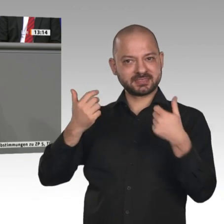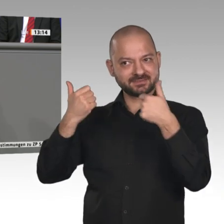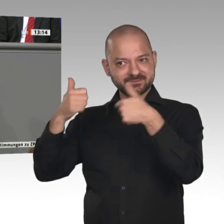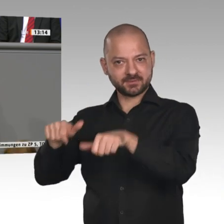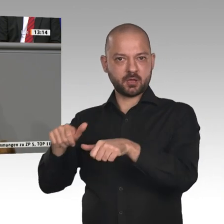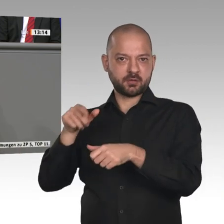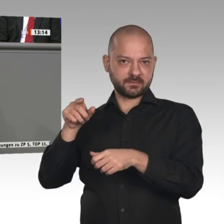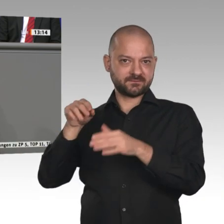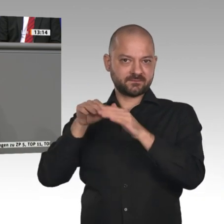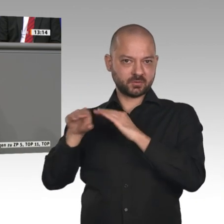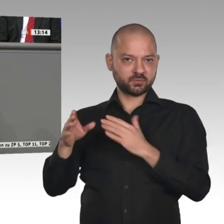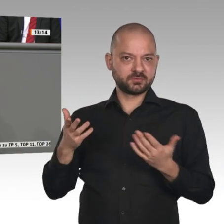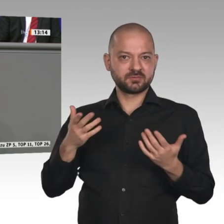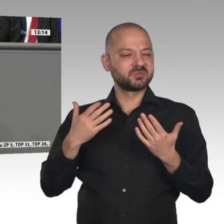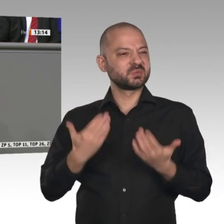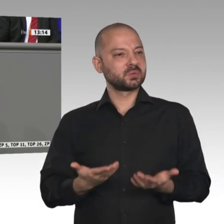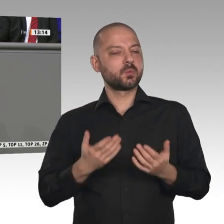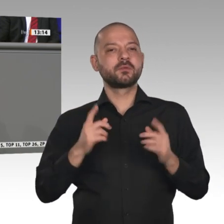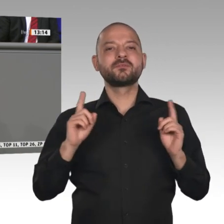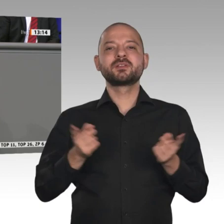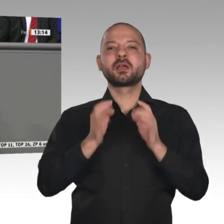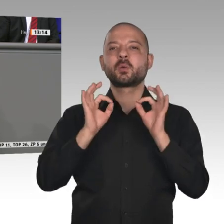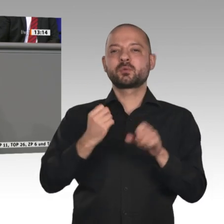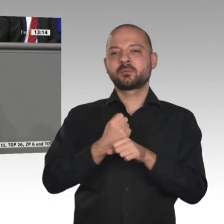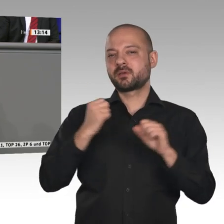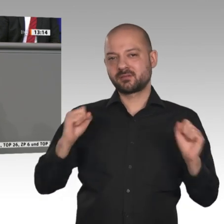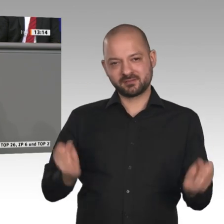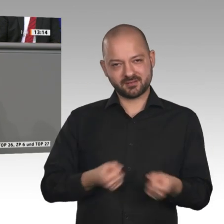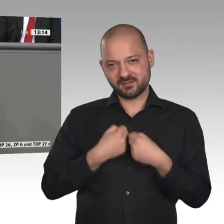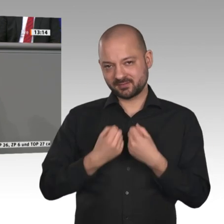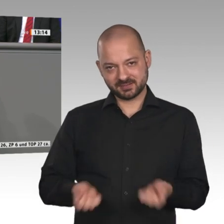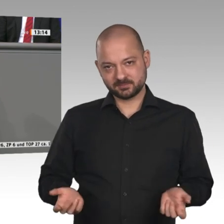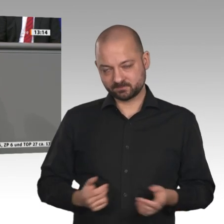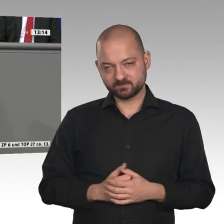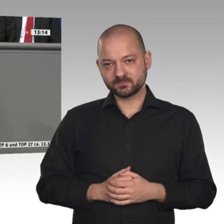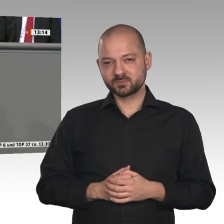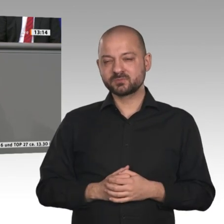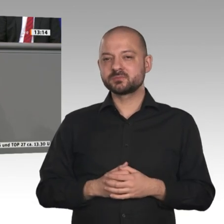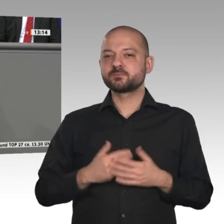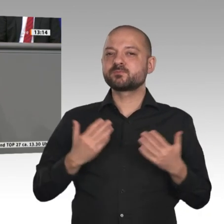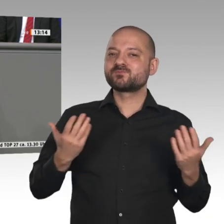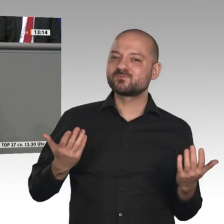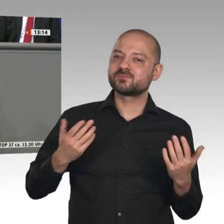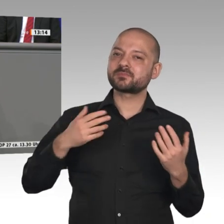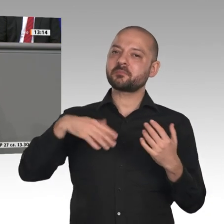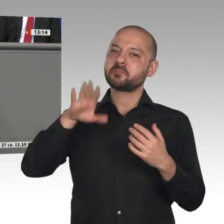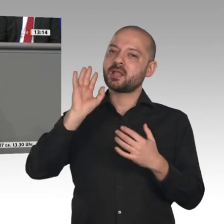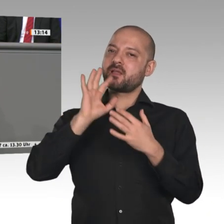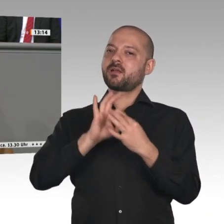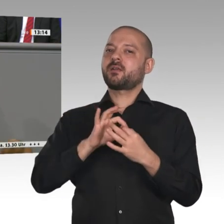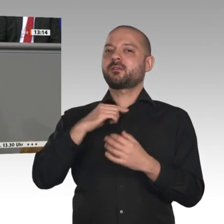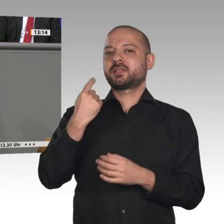Flucht gezwungen. So etwas kann man nicht wiedergutmachen. Ich denke, es geht vielmehr um unsere besondere Verantwortung, um